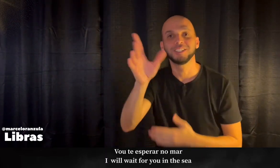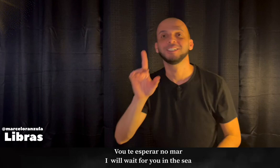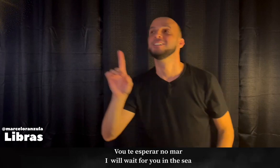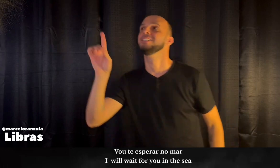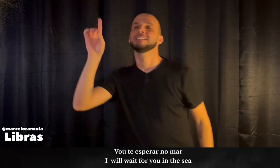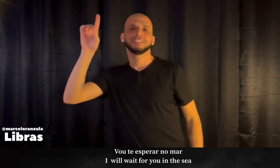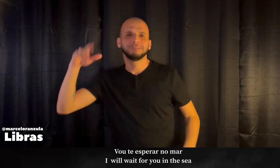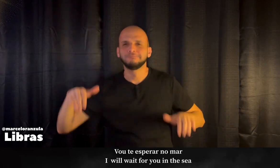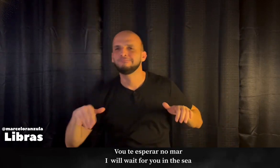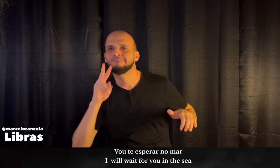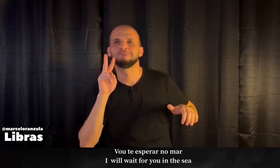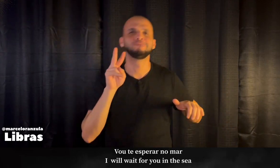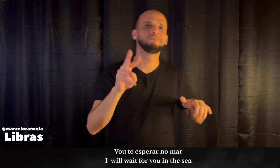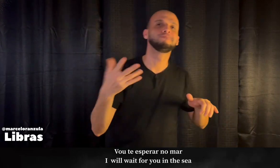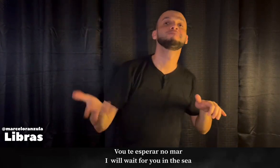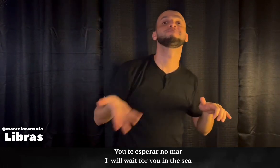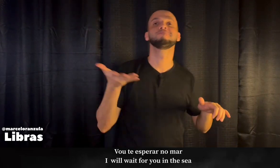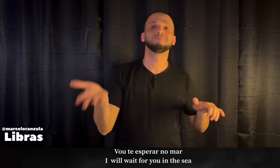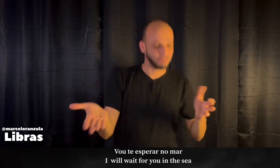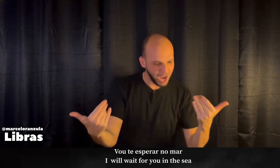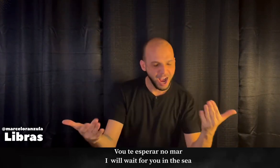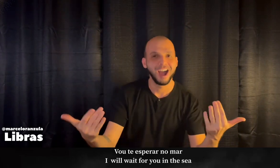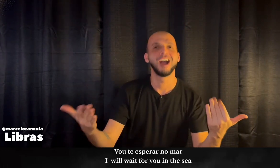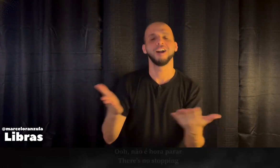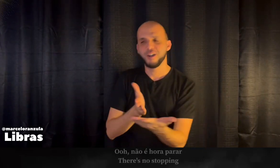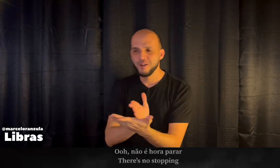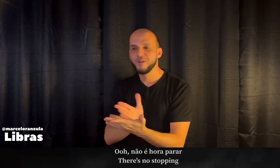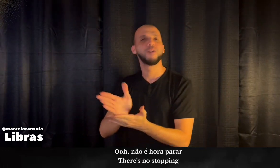esperar no mar